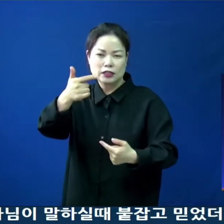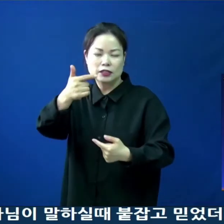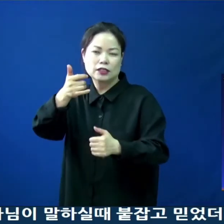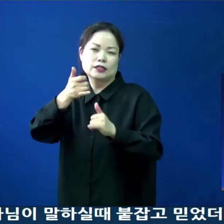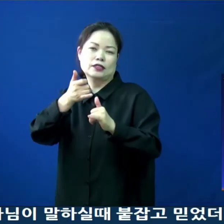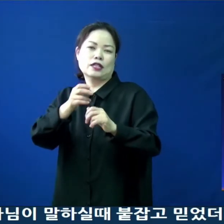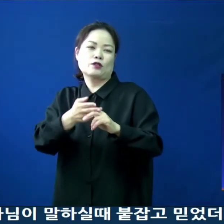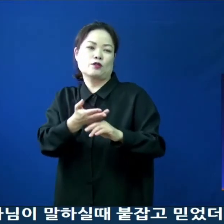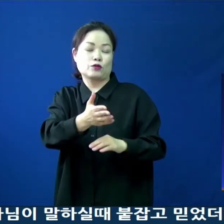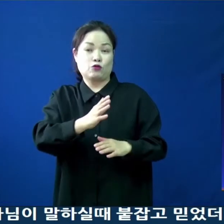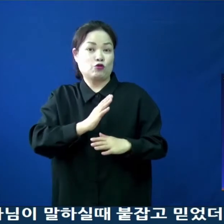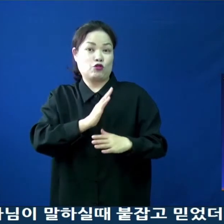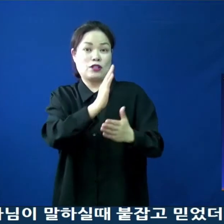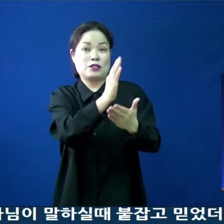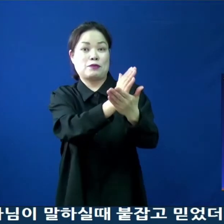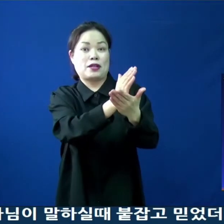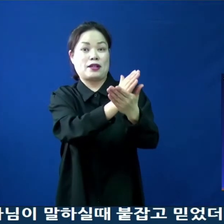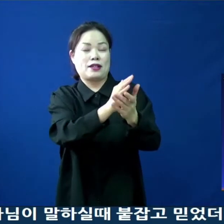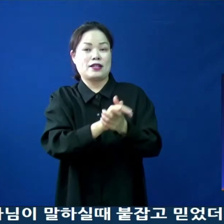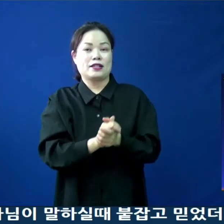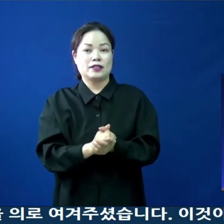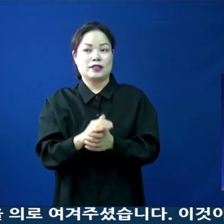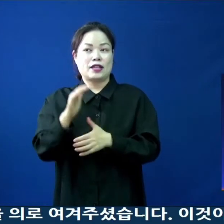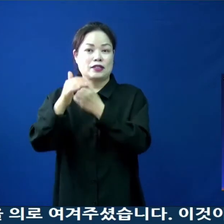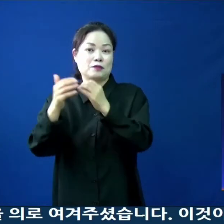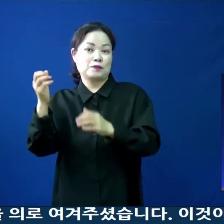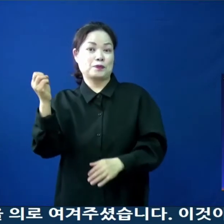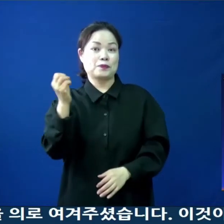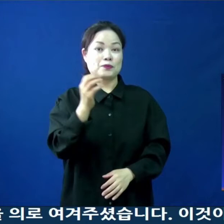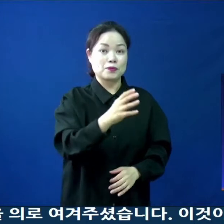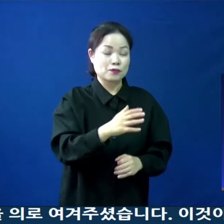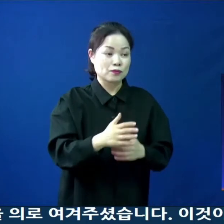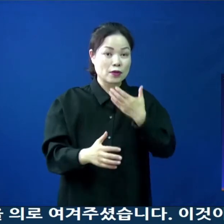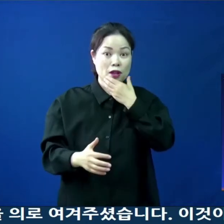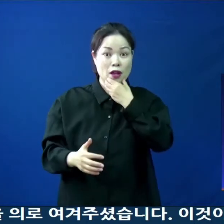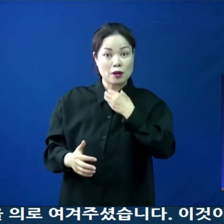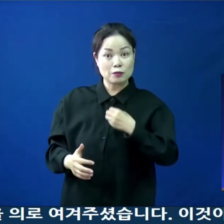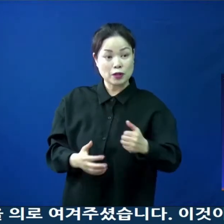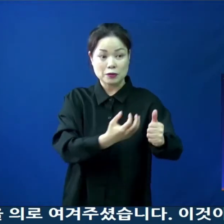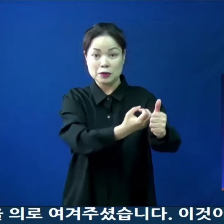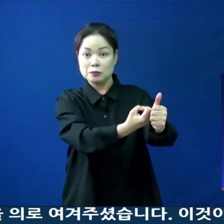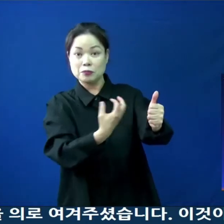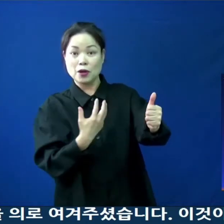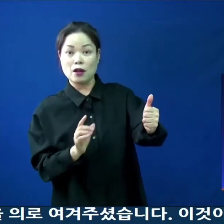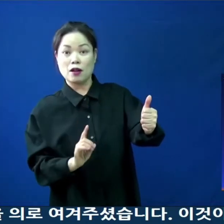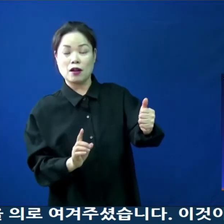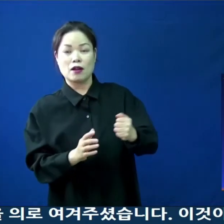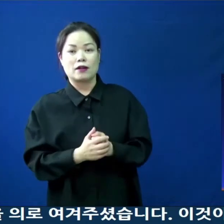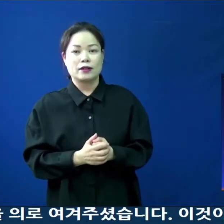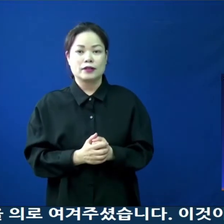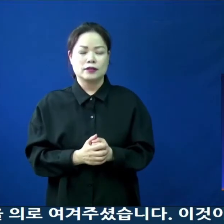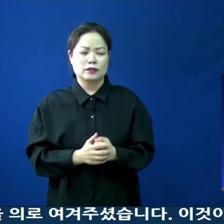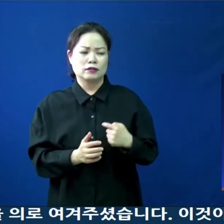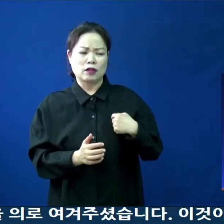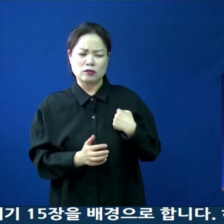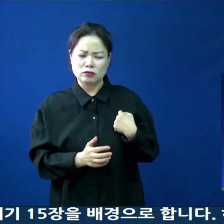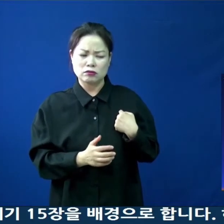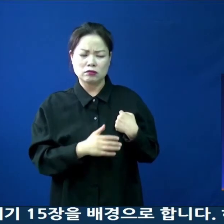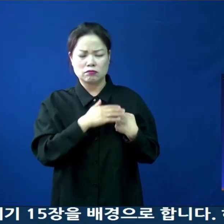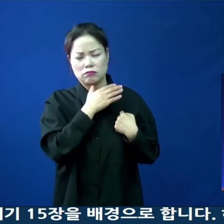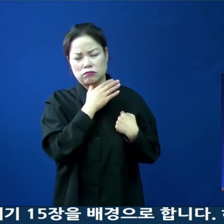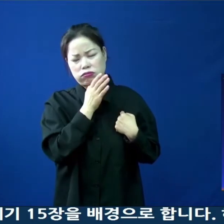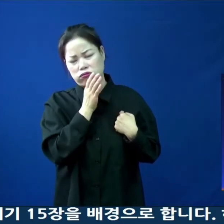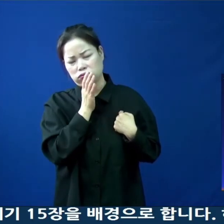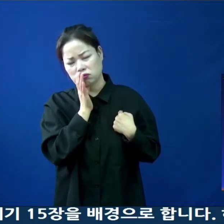상급이다 아브라함아, 두려워하지 마라, 그렇게 말씀하십니다. 그랬더니 아브라함이 뭐라고 이야기합니까? 자신은 나이가